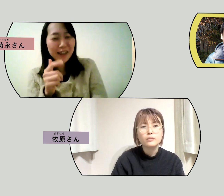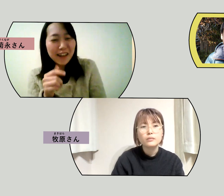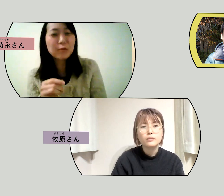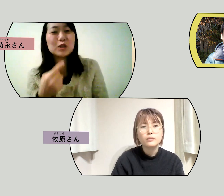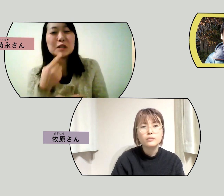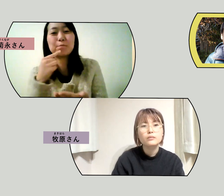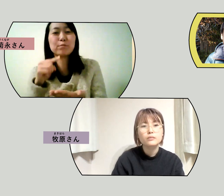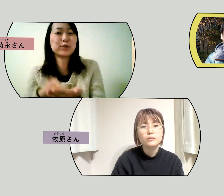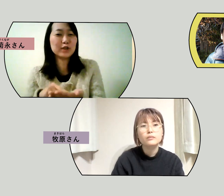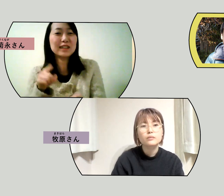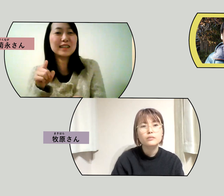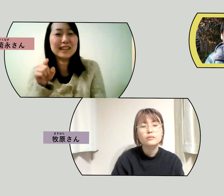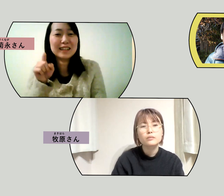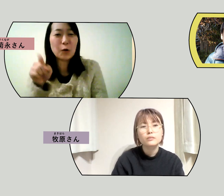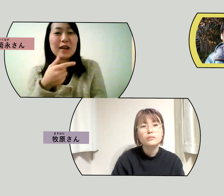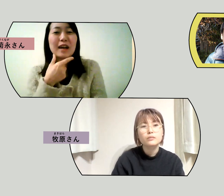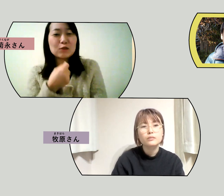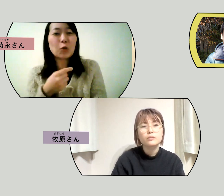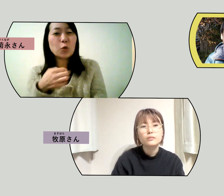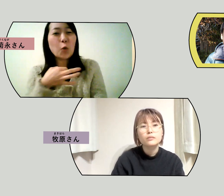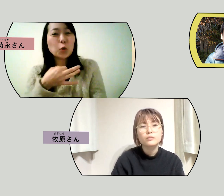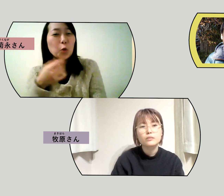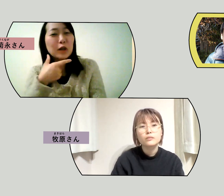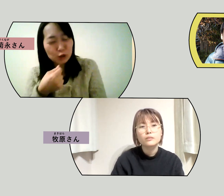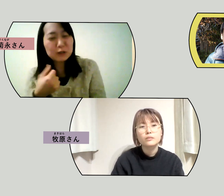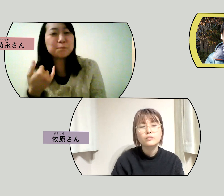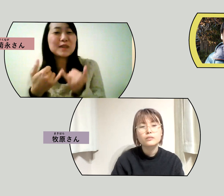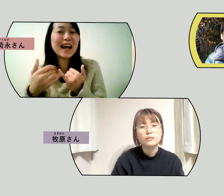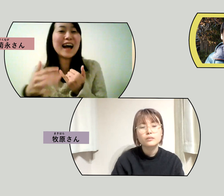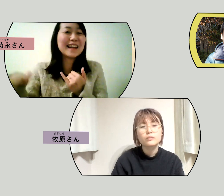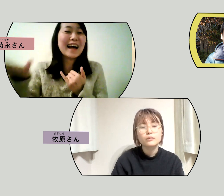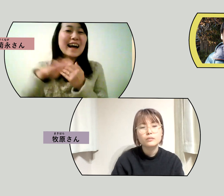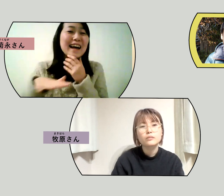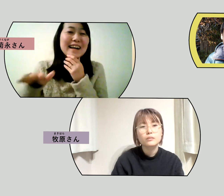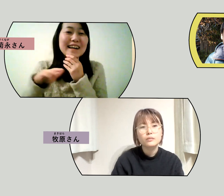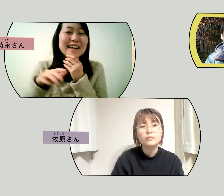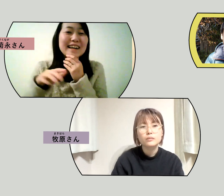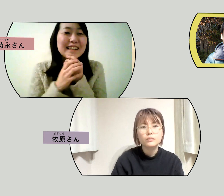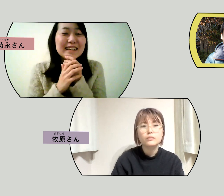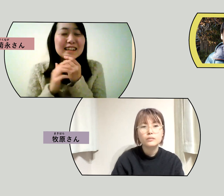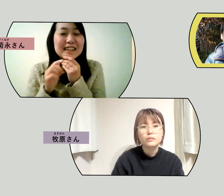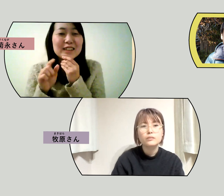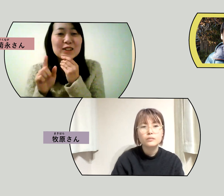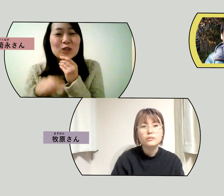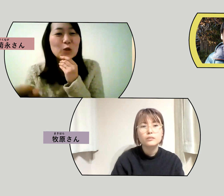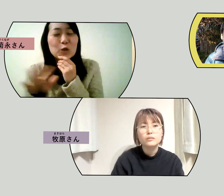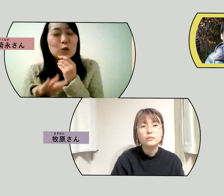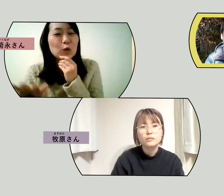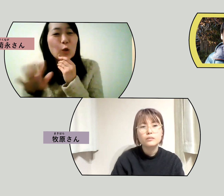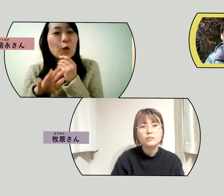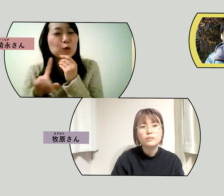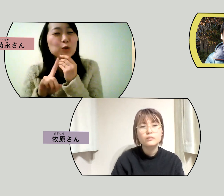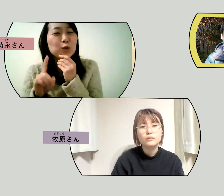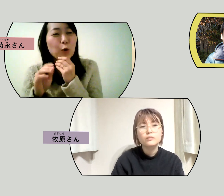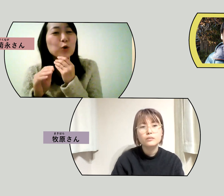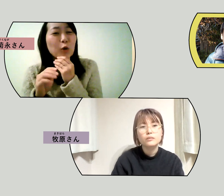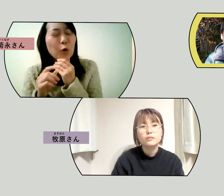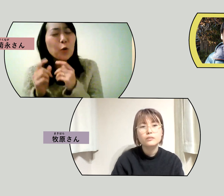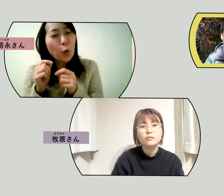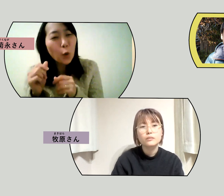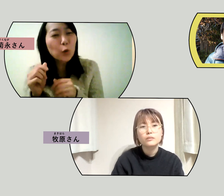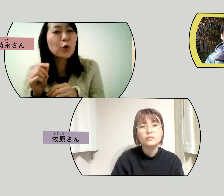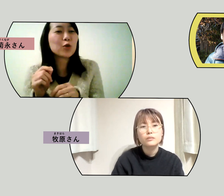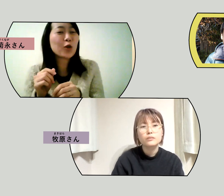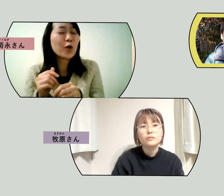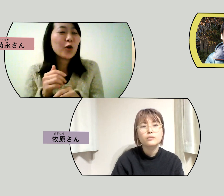あるからどうしようっていうのではなくてシンプルに声が好きみたいなアナウンサーの声を